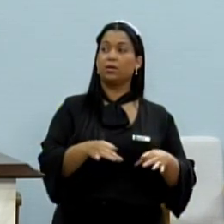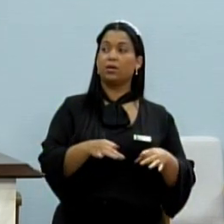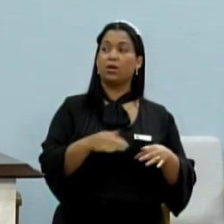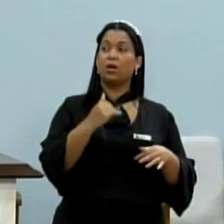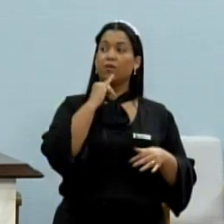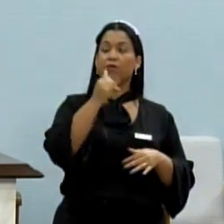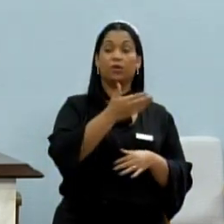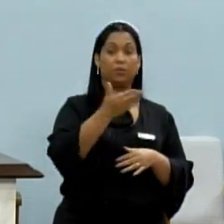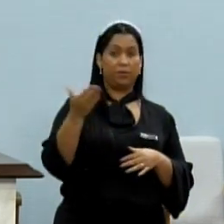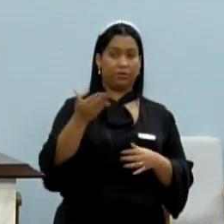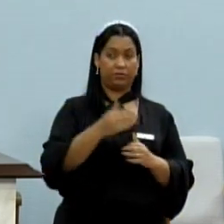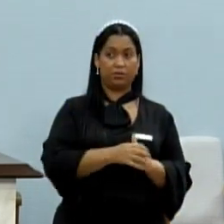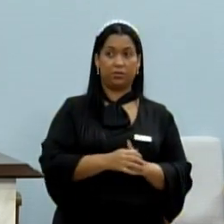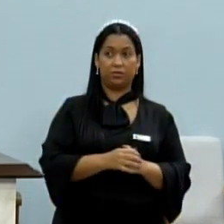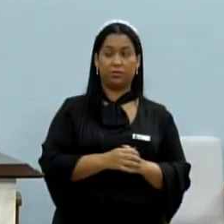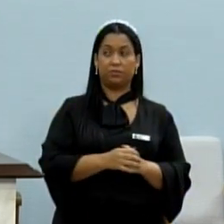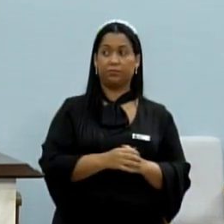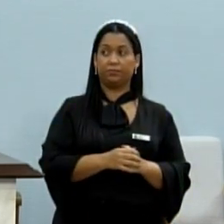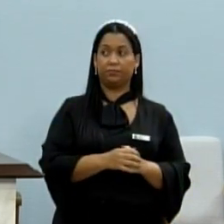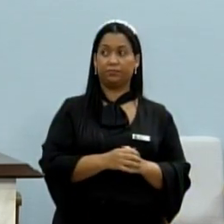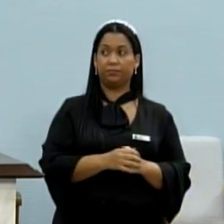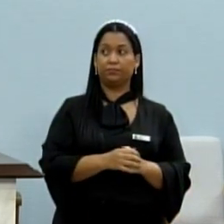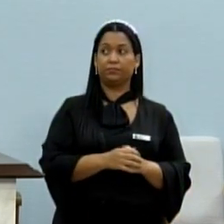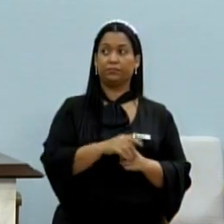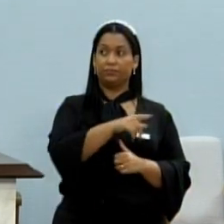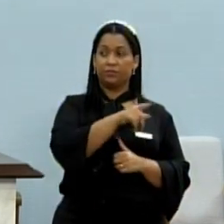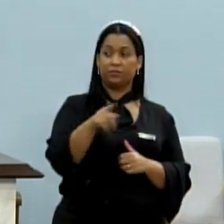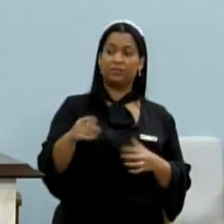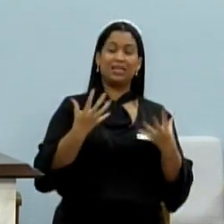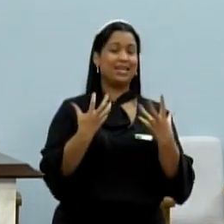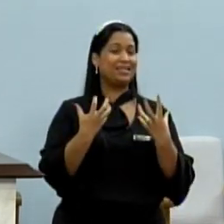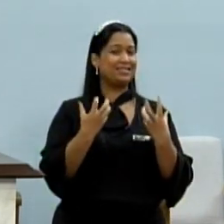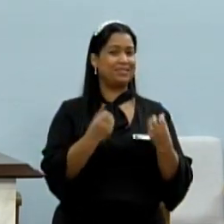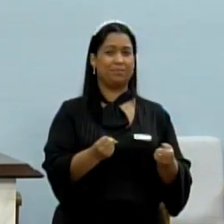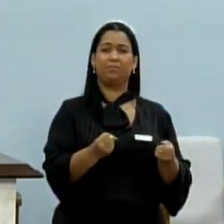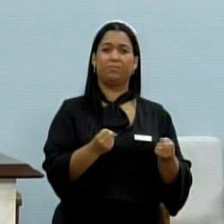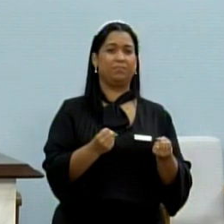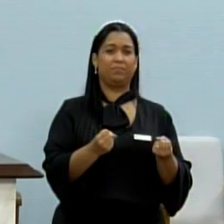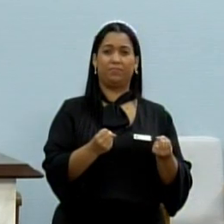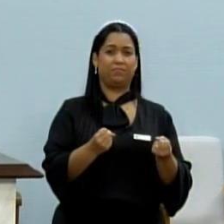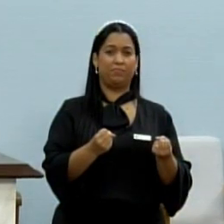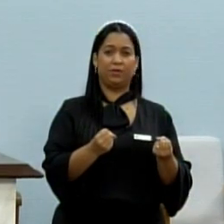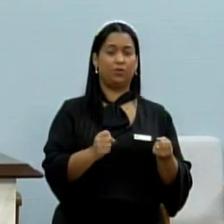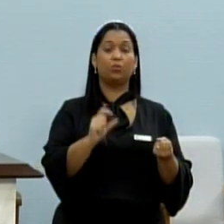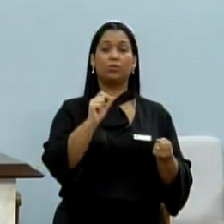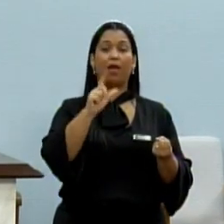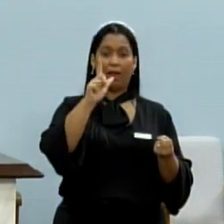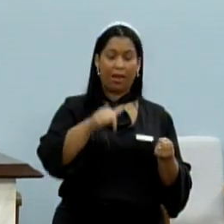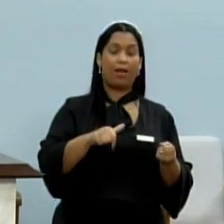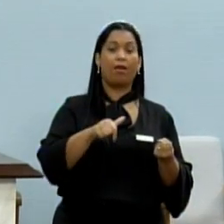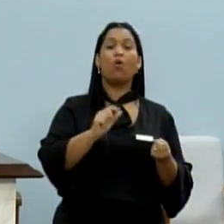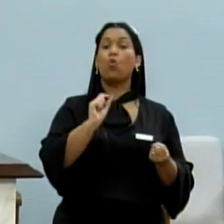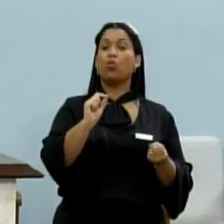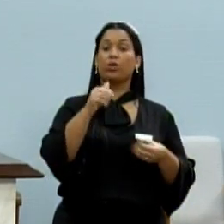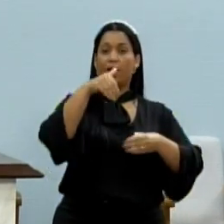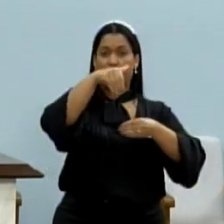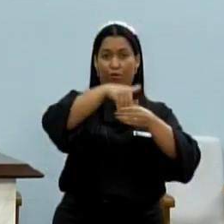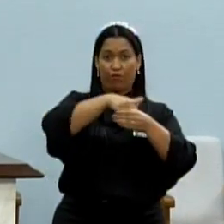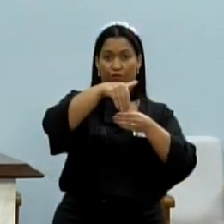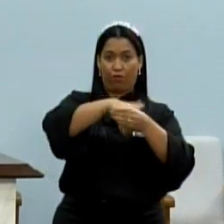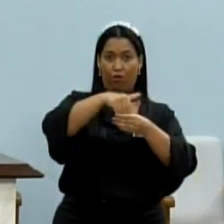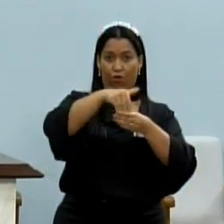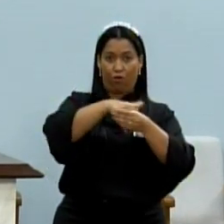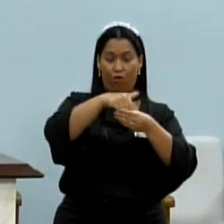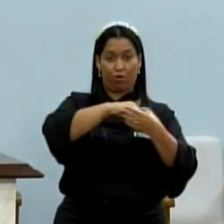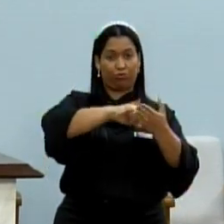aos senhores que receberam o maior exercício democrático que há nesse país, que é o voto